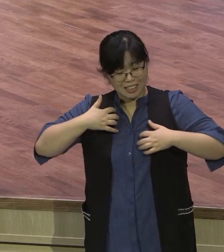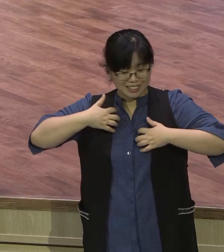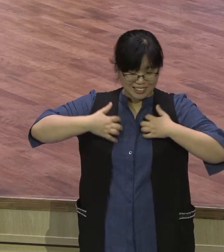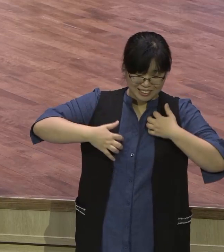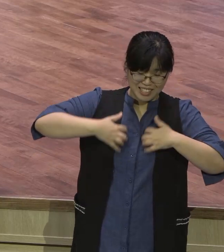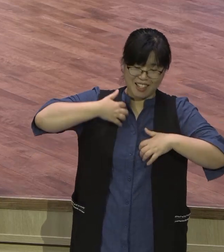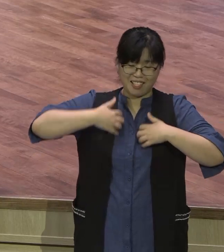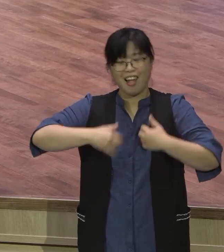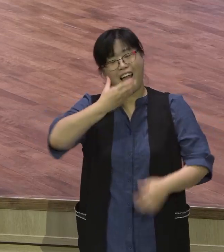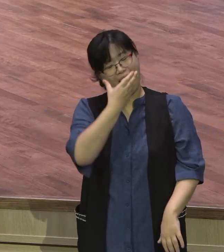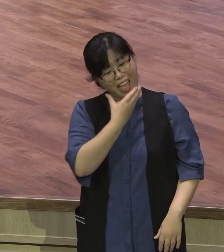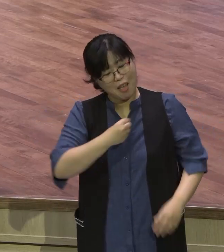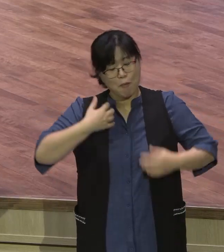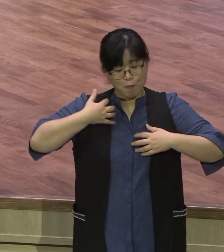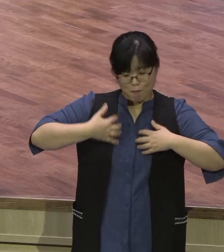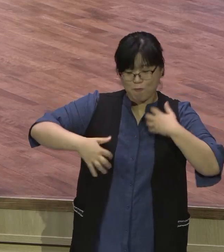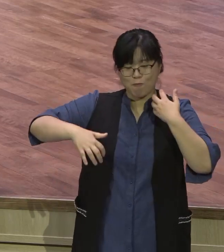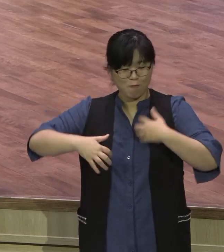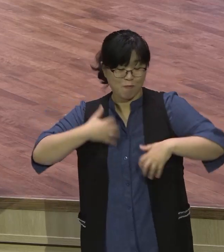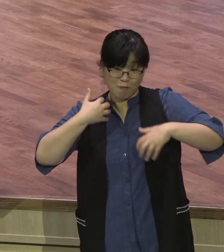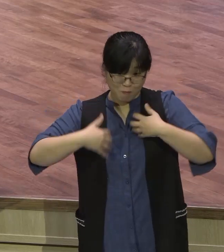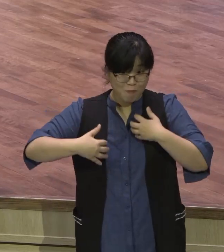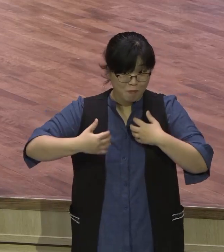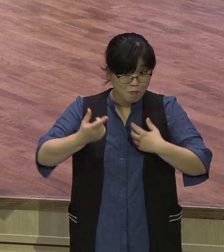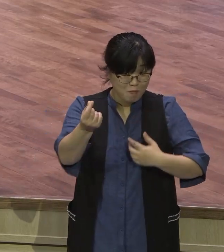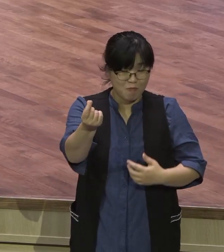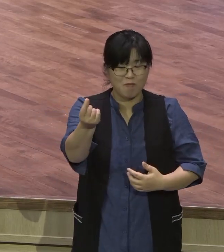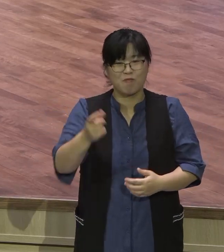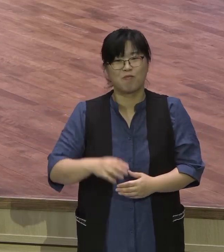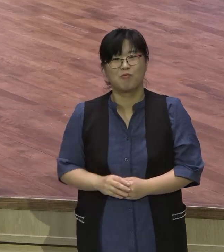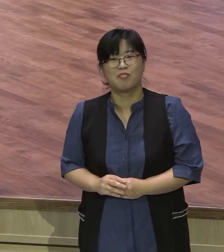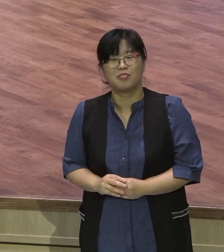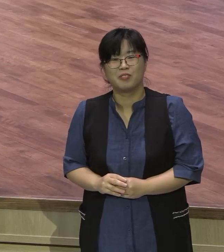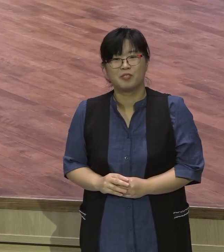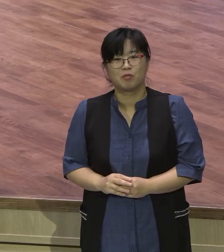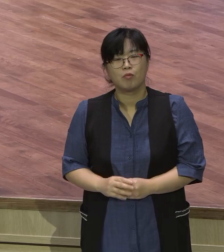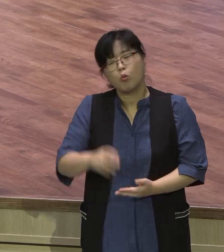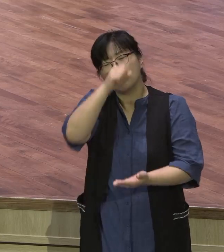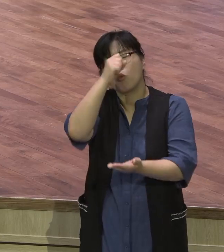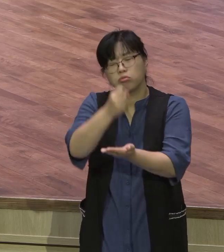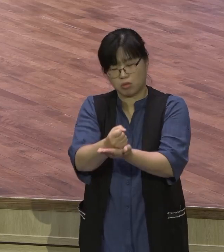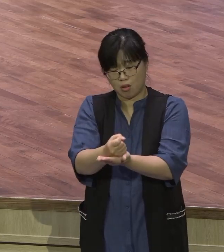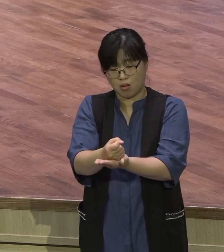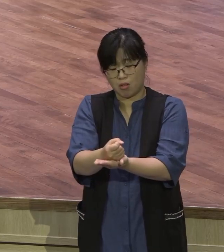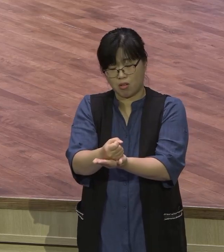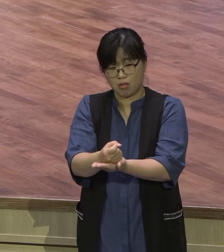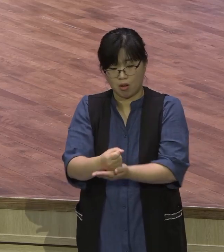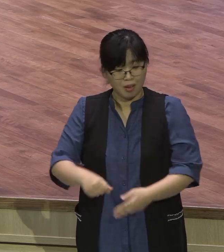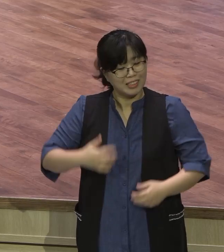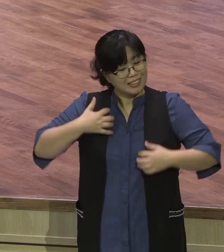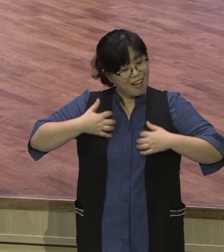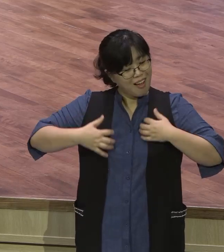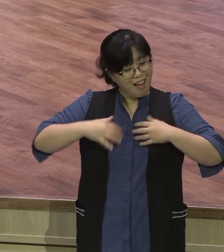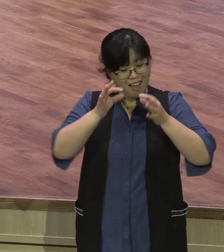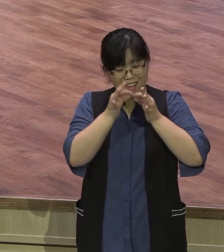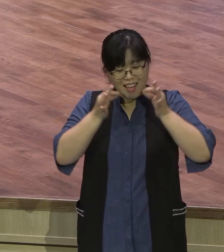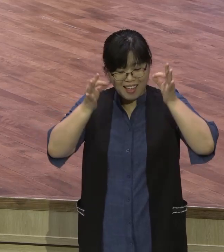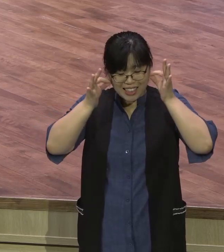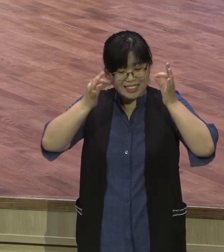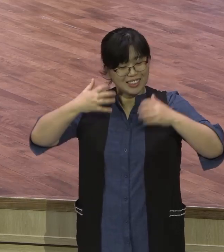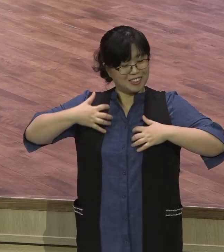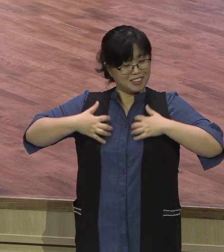신앙생활이 거의 이상 없어요 그렇게 거의 정상적이 신앙생활이에요 뭘 인상을 섭니까 뭘 갈등이